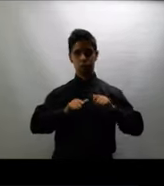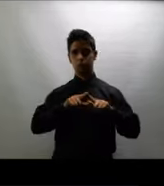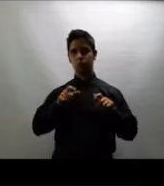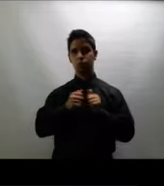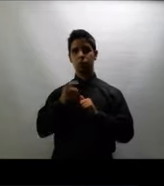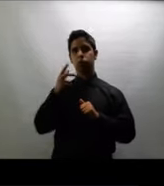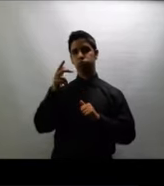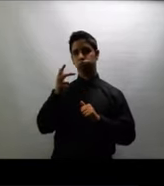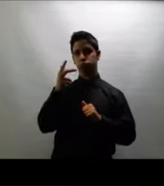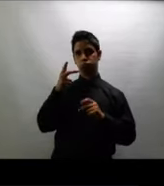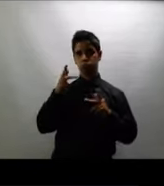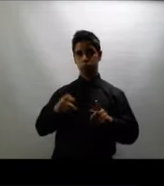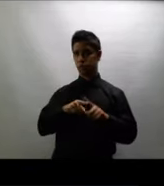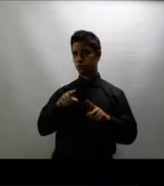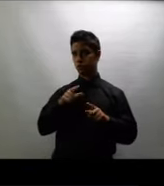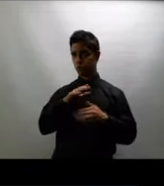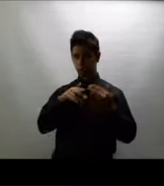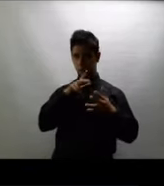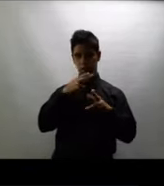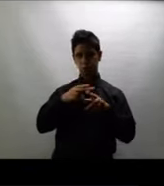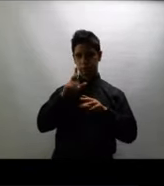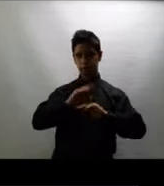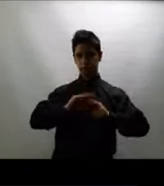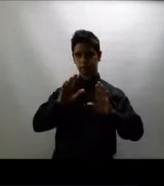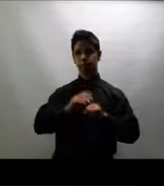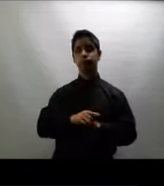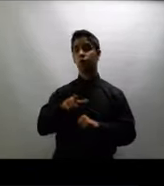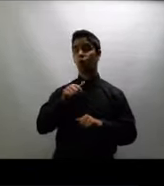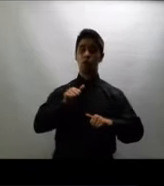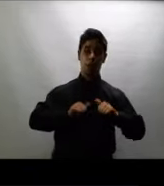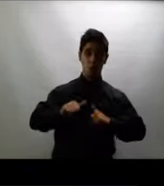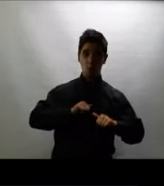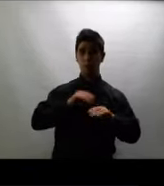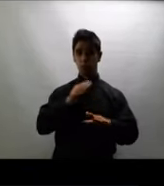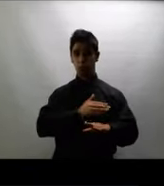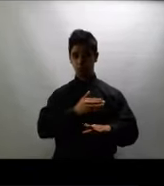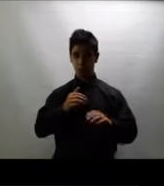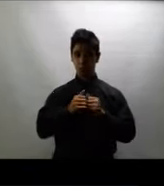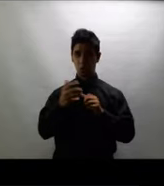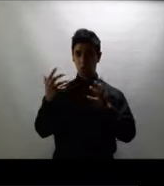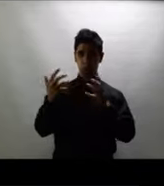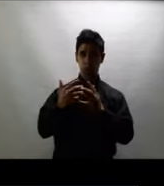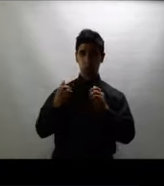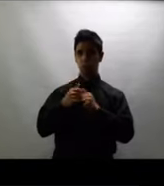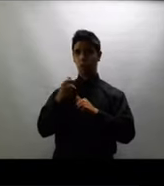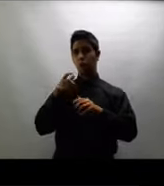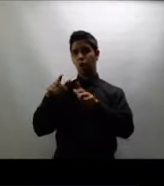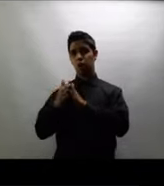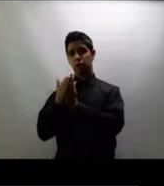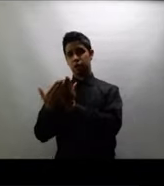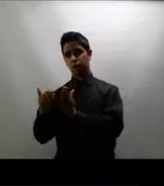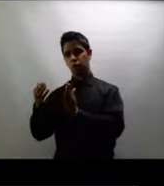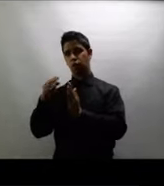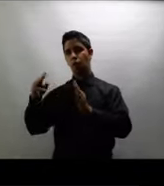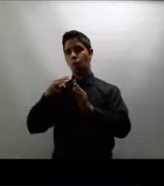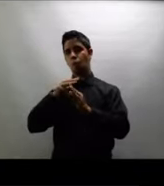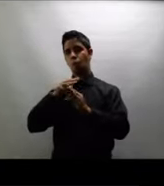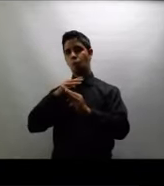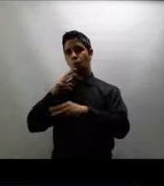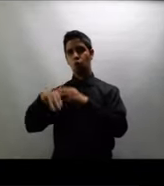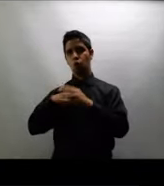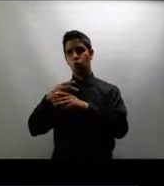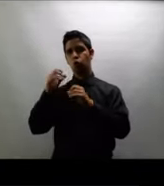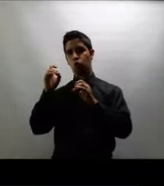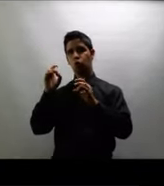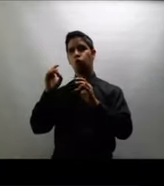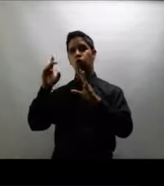trinitarias. Todo ese es el nombre. Sí, es una obra musical, adaptación original del libro de cuentos Mundo Cruel del escritor puertorriqueño